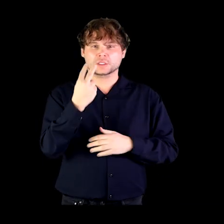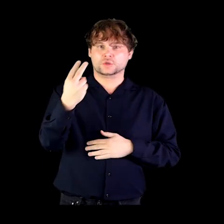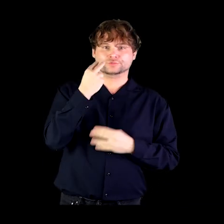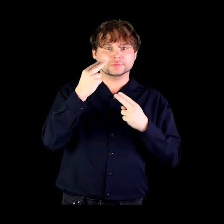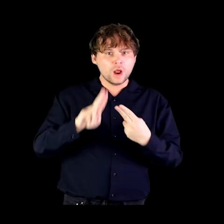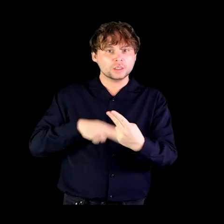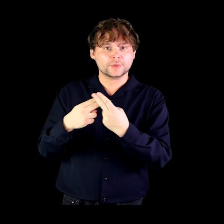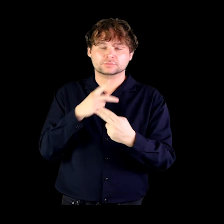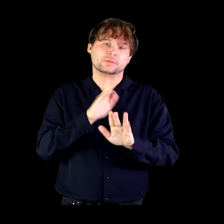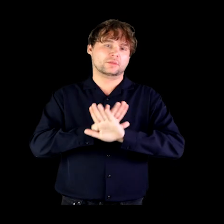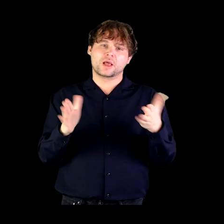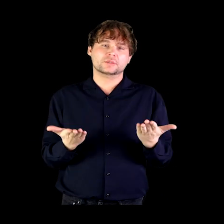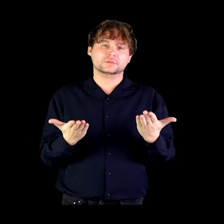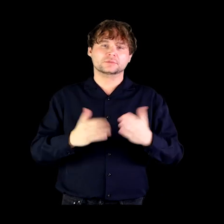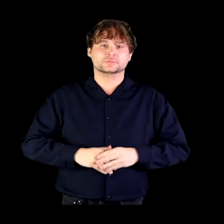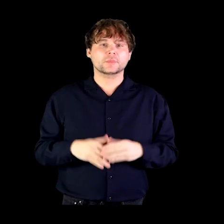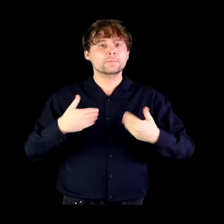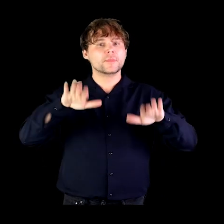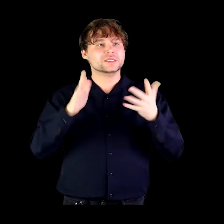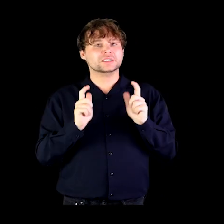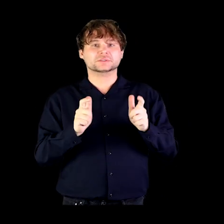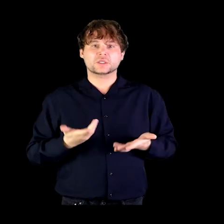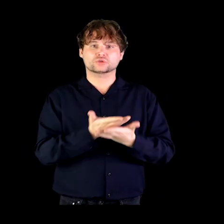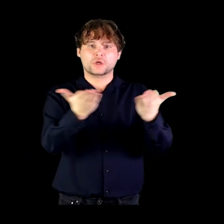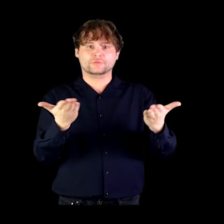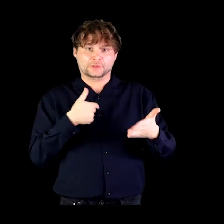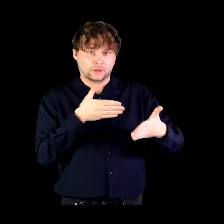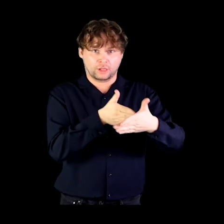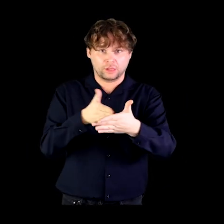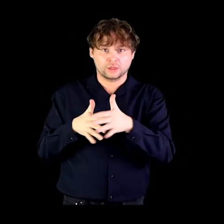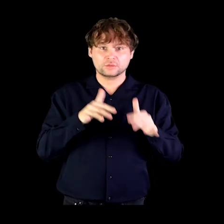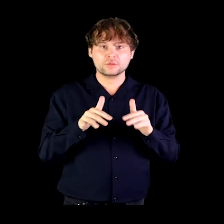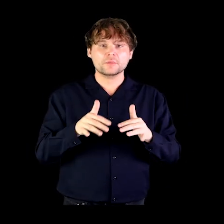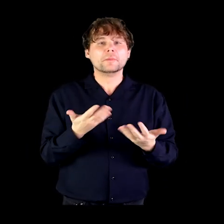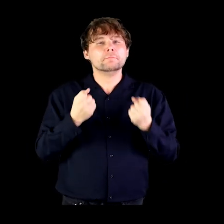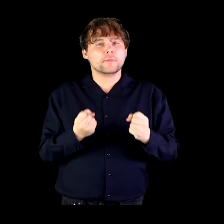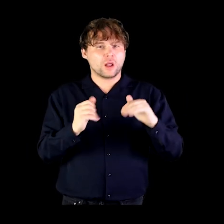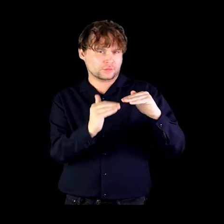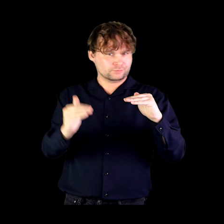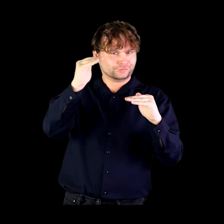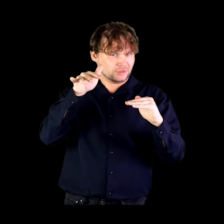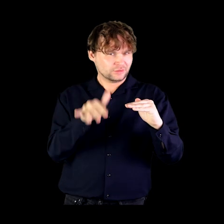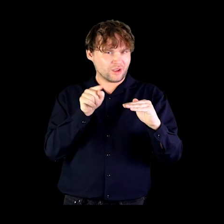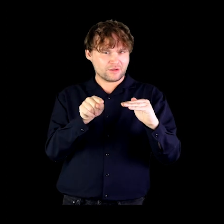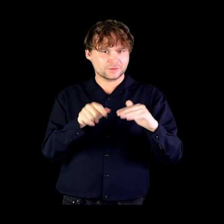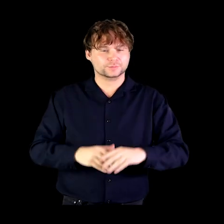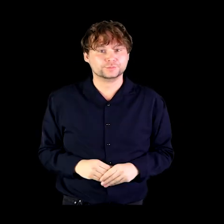sich anpassen und die Anpassung erwartet wird. Die Gesellschaft sollte sich mit diesen Punkten auseinandersetzen und die